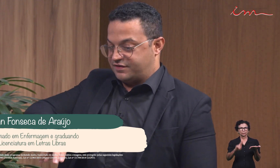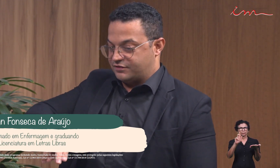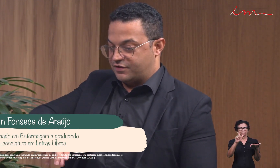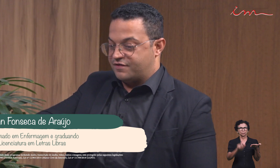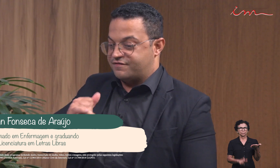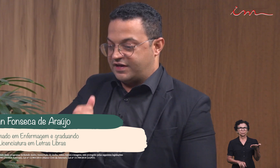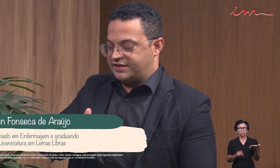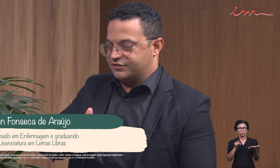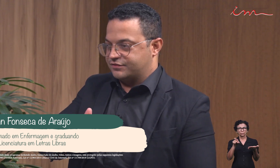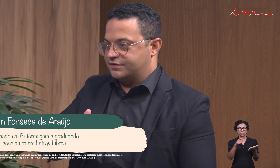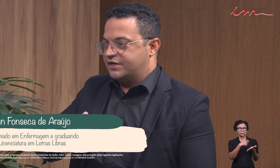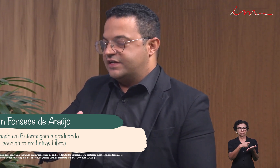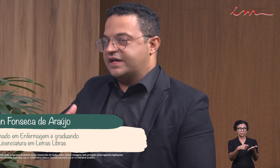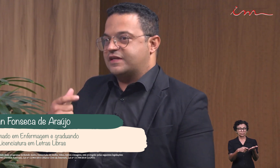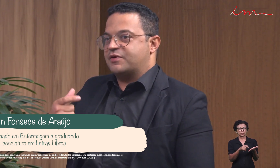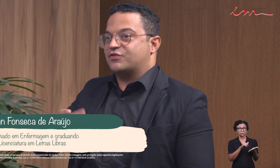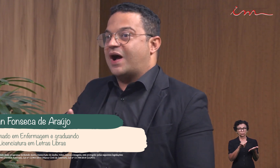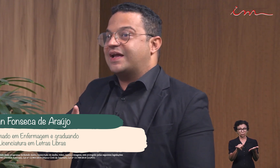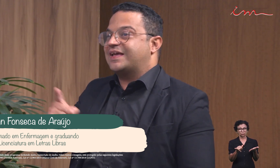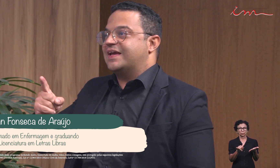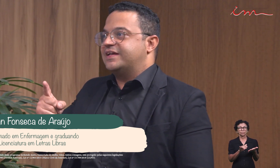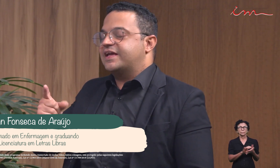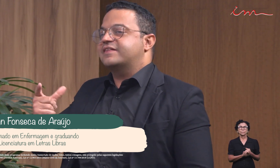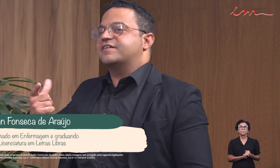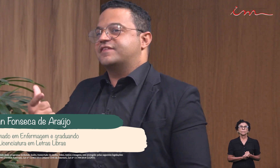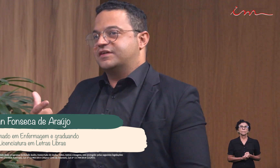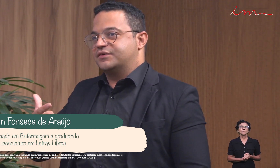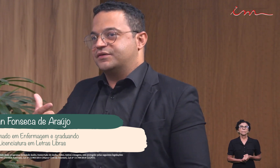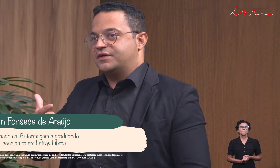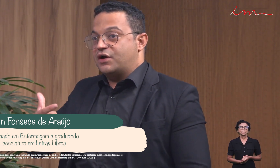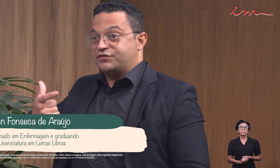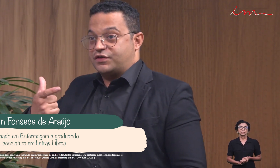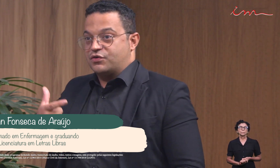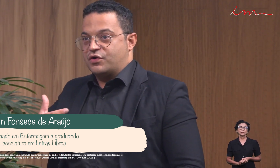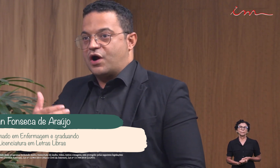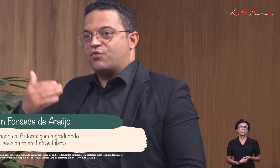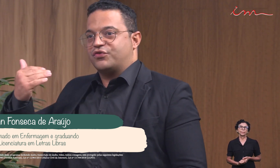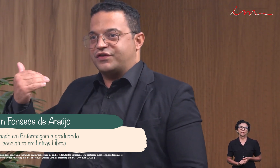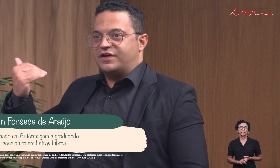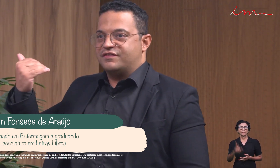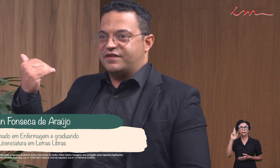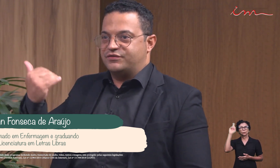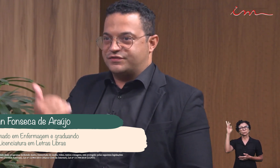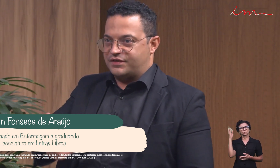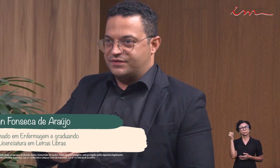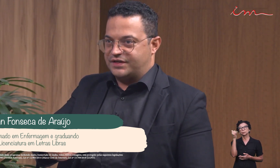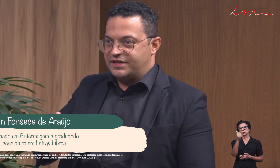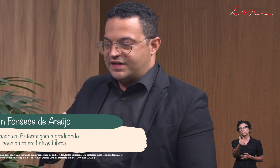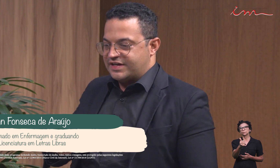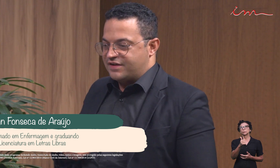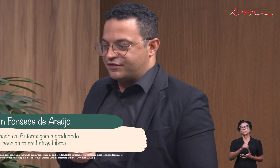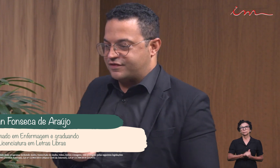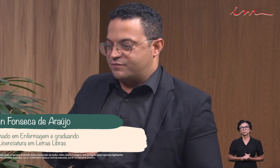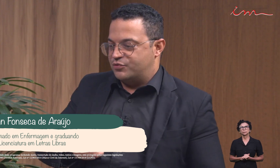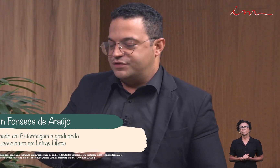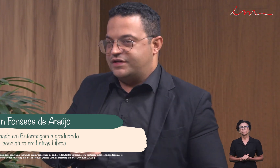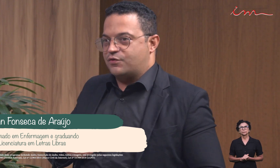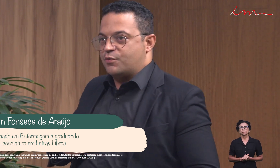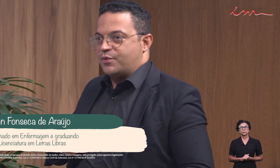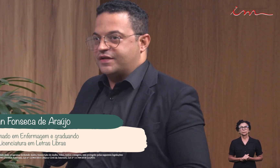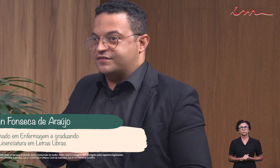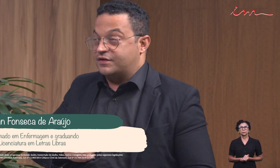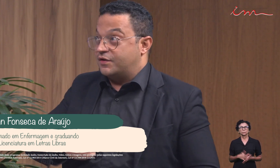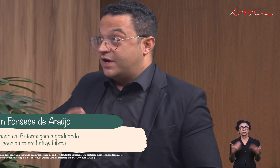está escrevendo, ó, fala isso. E aí tem pessoa, aquele, quem que está falando? É o Senhor, o conselho ele vem do Senhor, né? E aí você